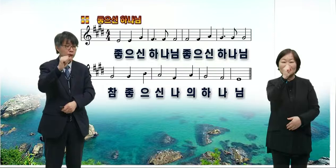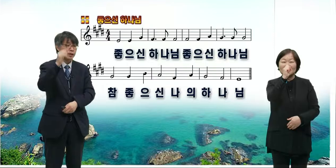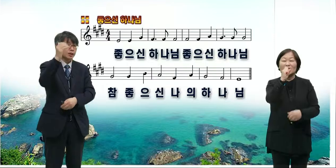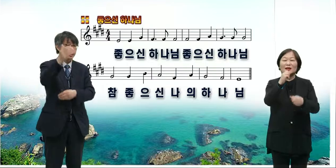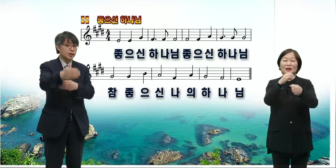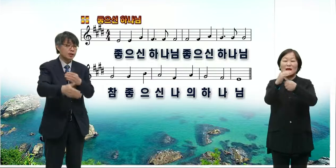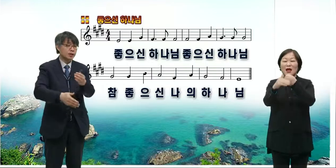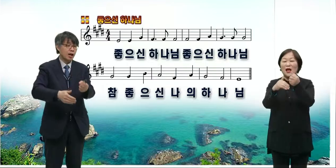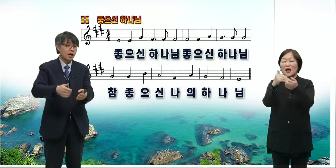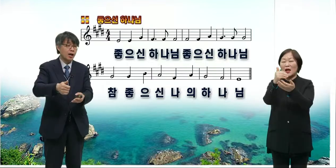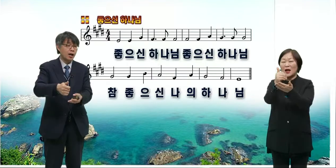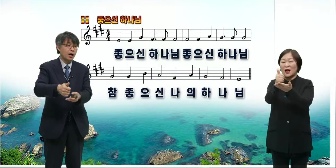좋으신